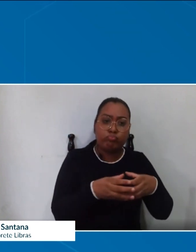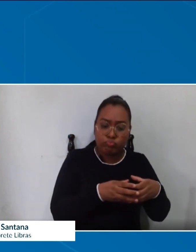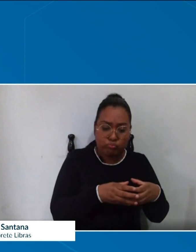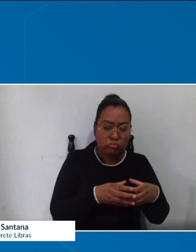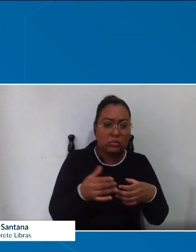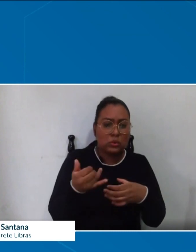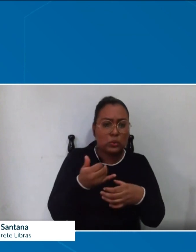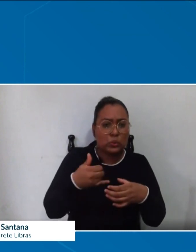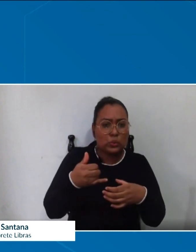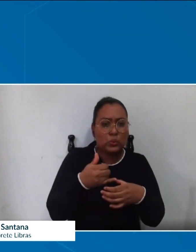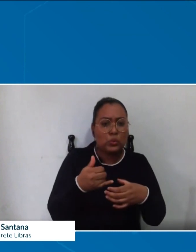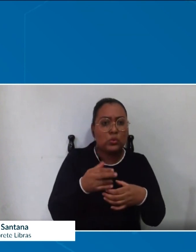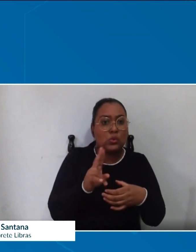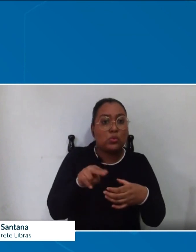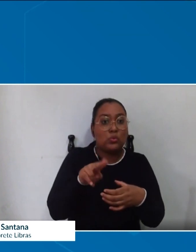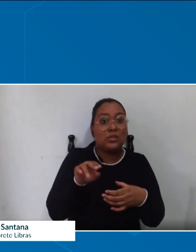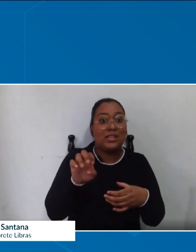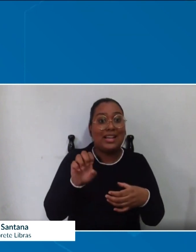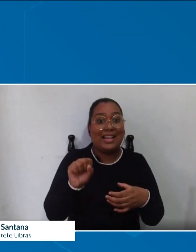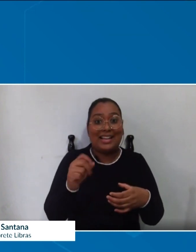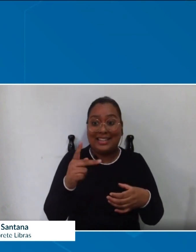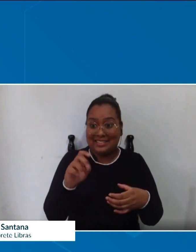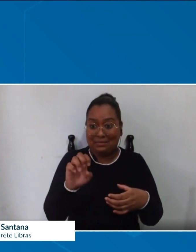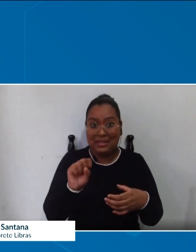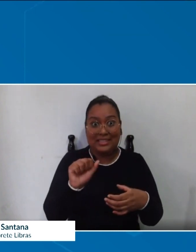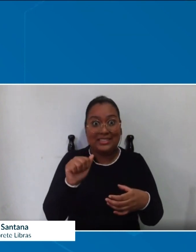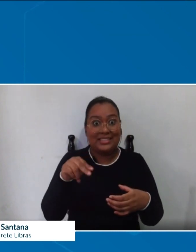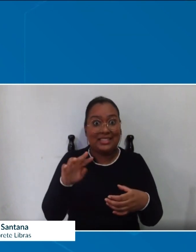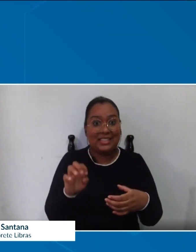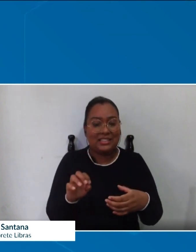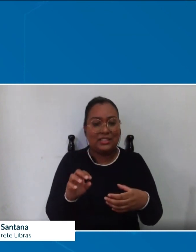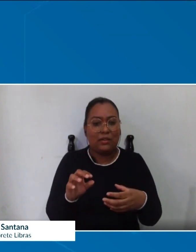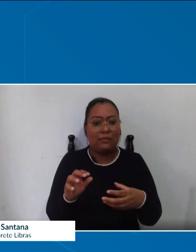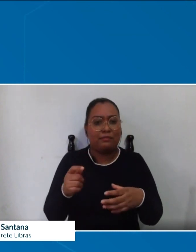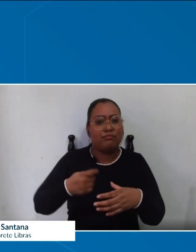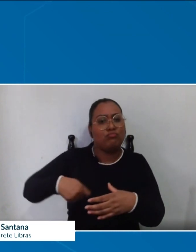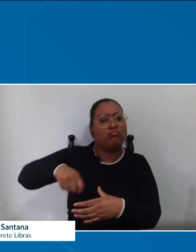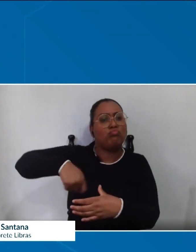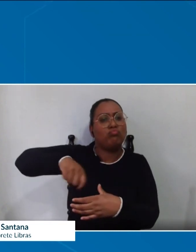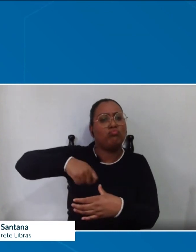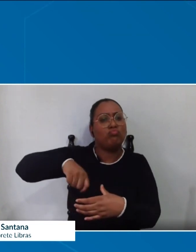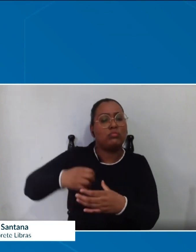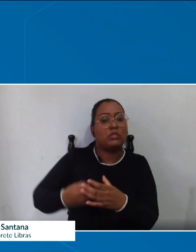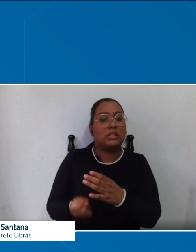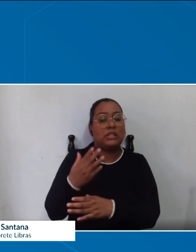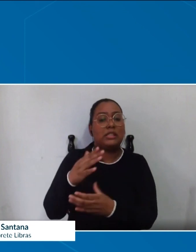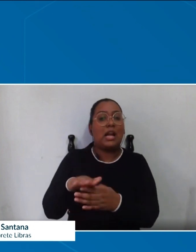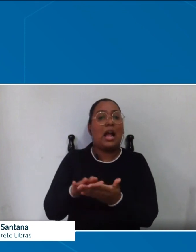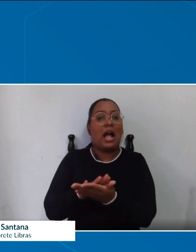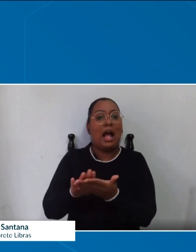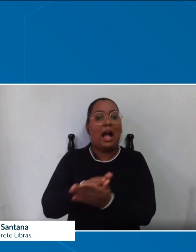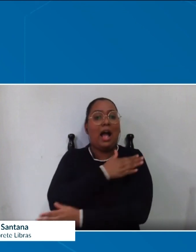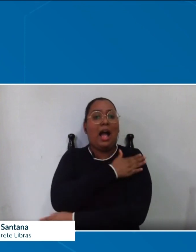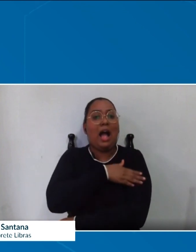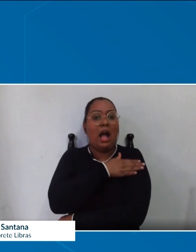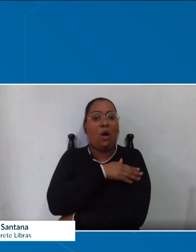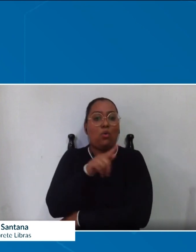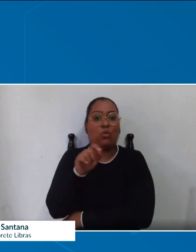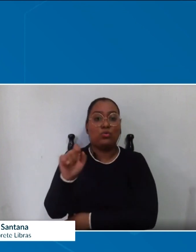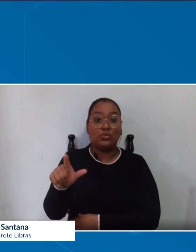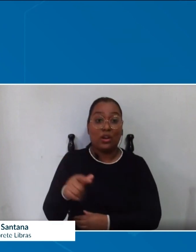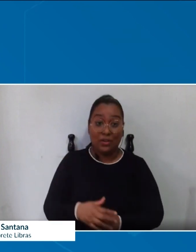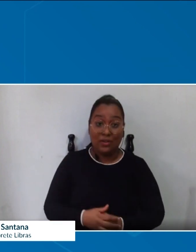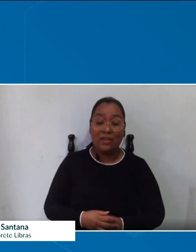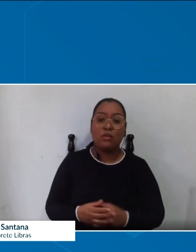um espessante que seja possível de ser utilizado para a produção de álcool gel. Nós estamos numa pandemia de Covid,